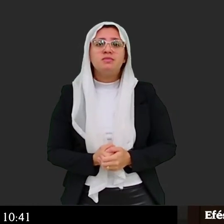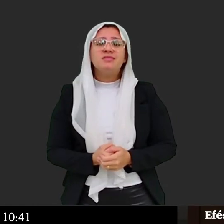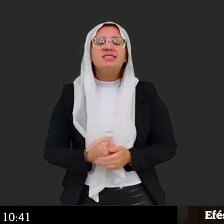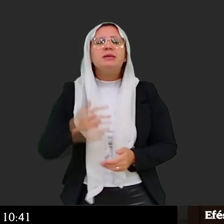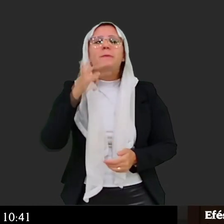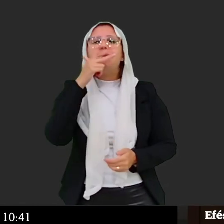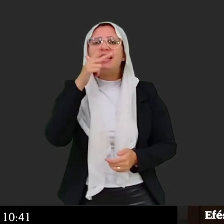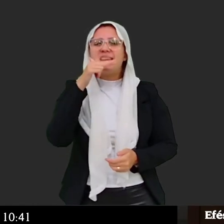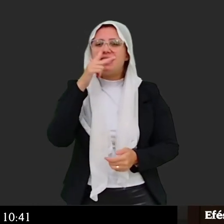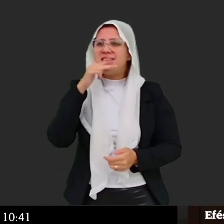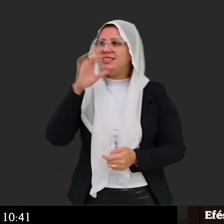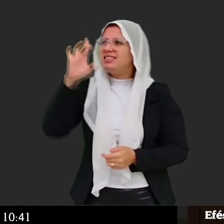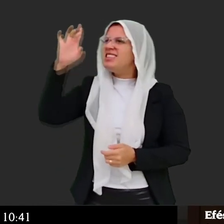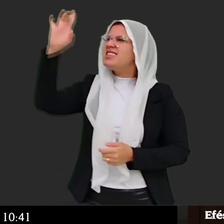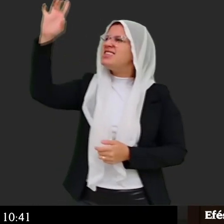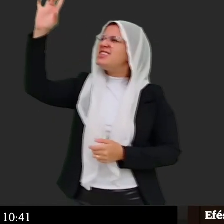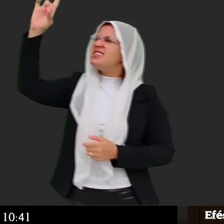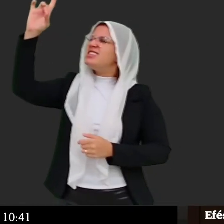Senhor,